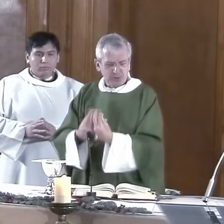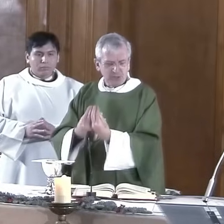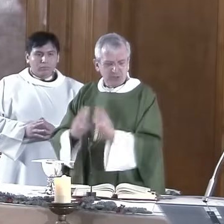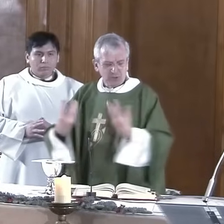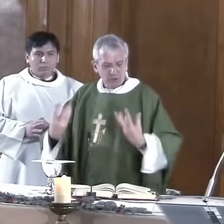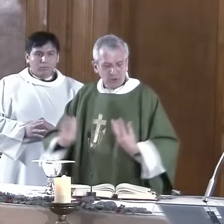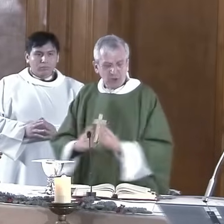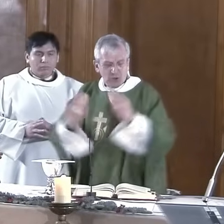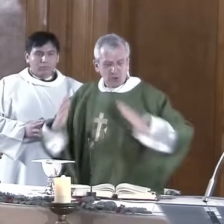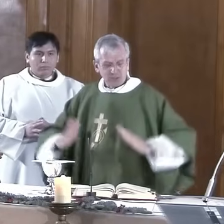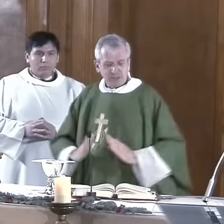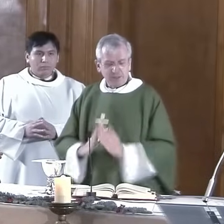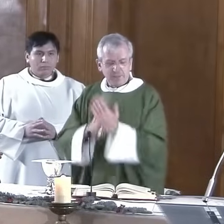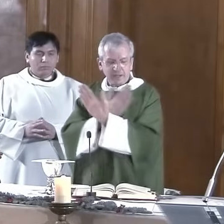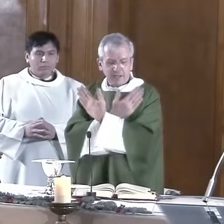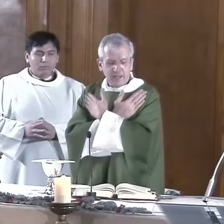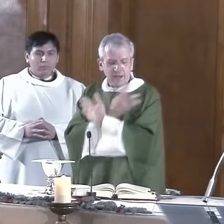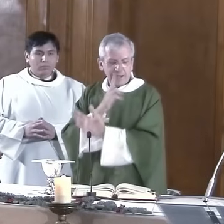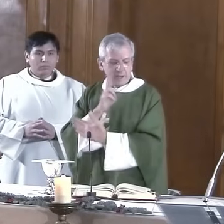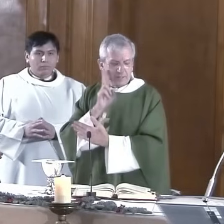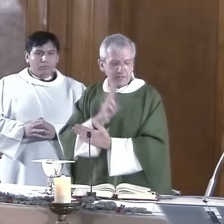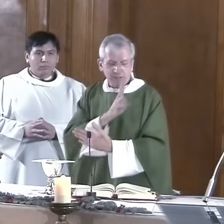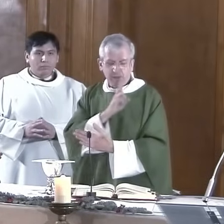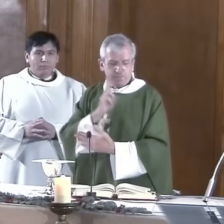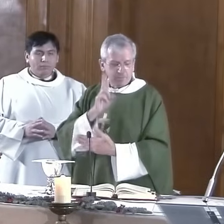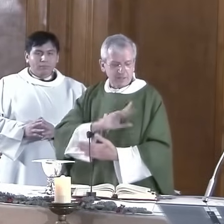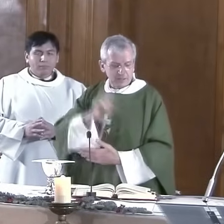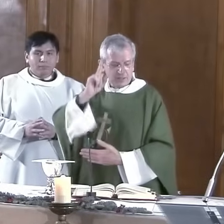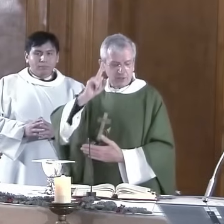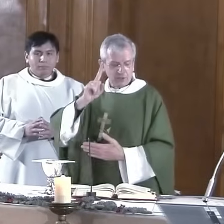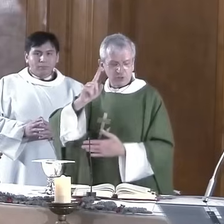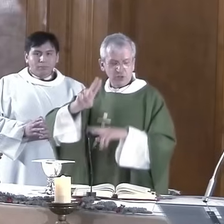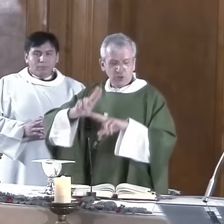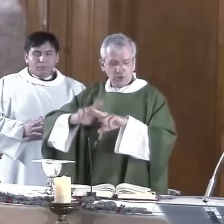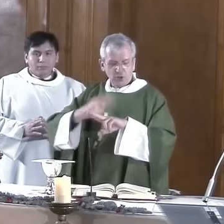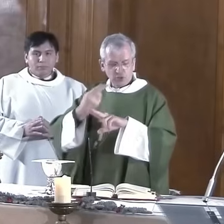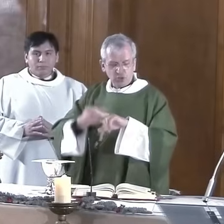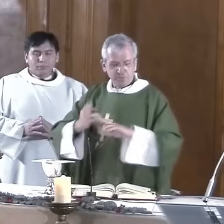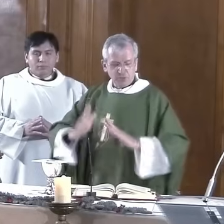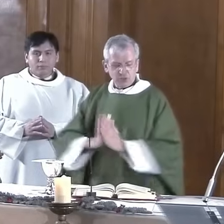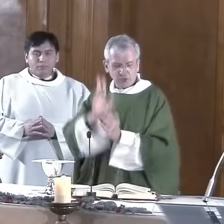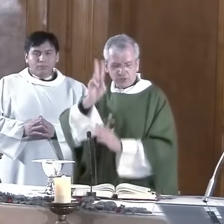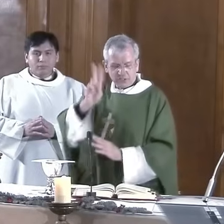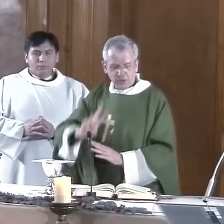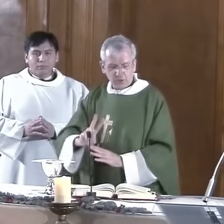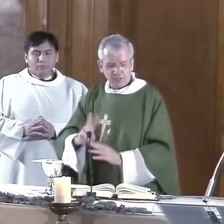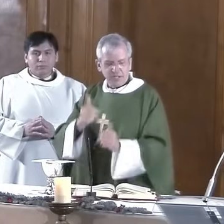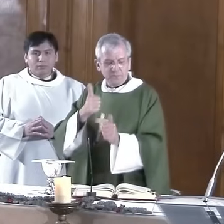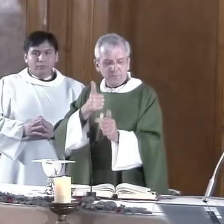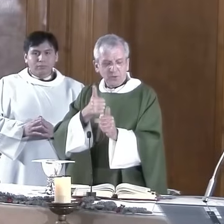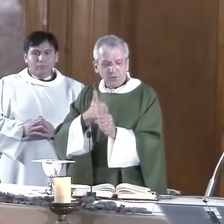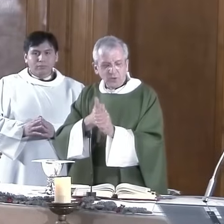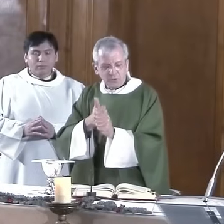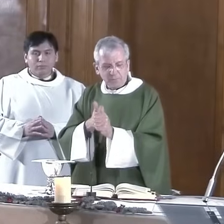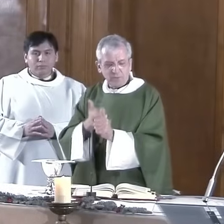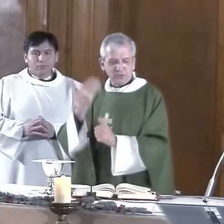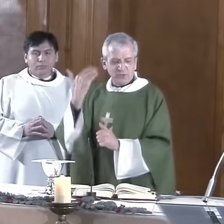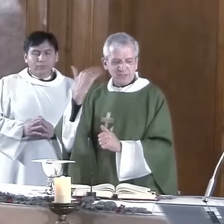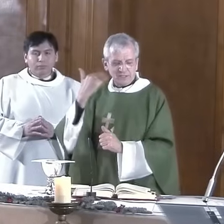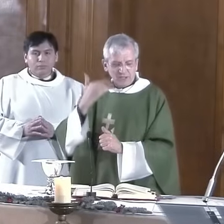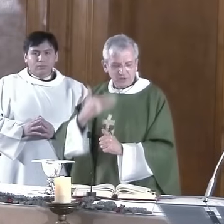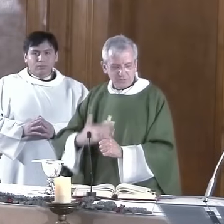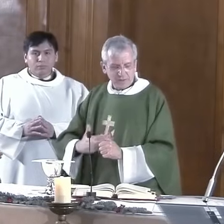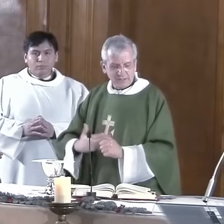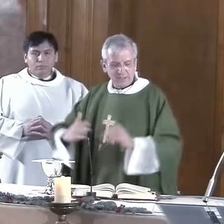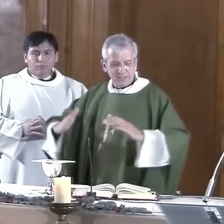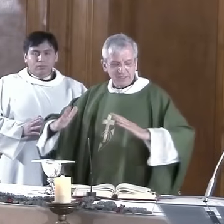siempre contigo, con Santa María, la Virgen Madre de Dios, con su esposo San José, con los apóstoles